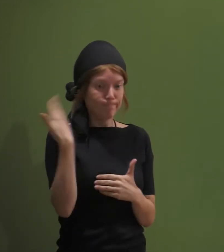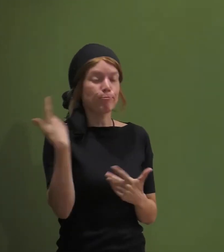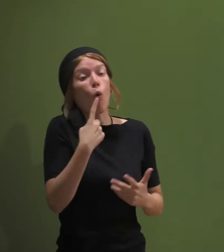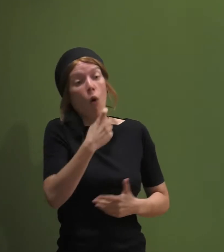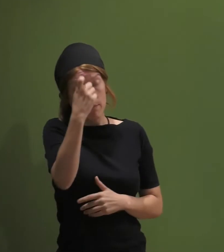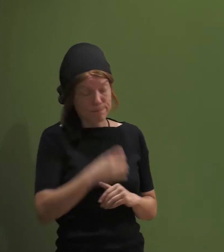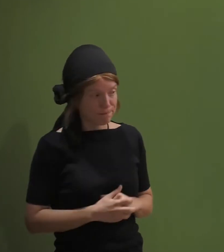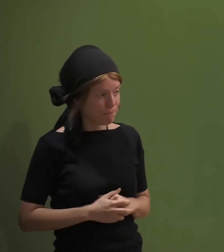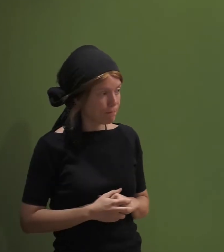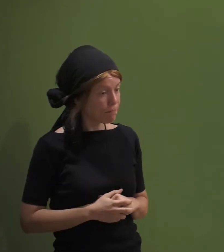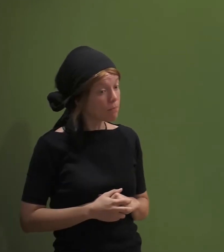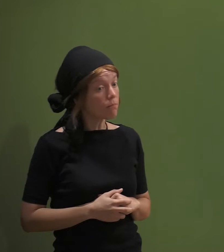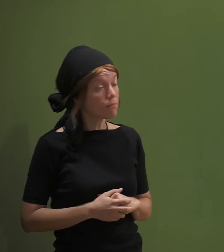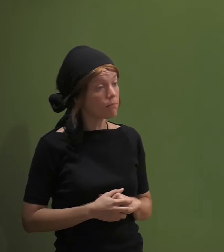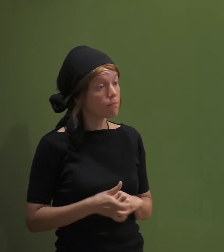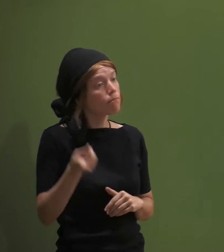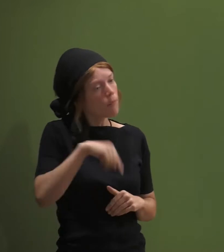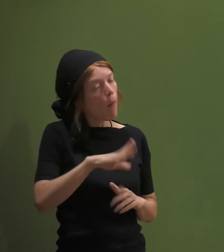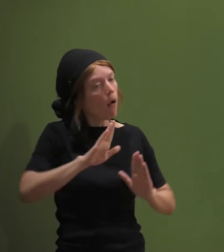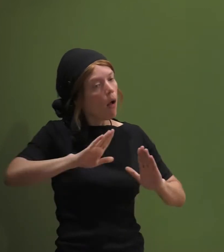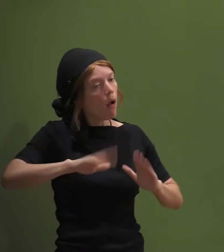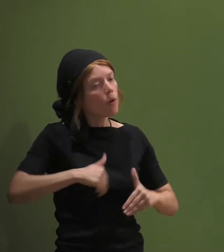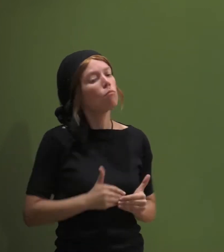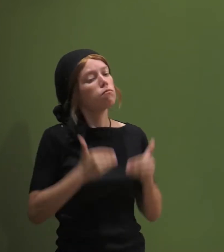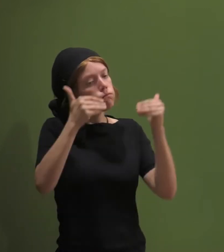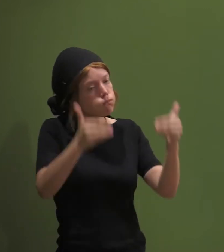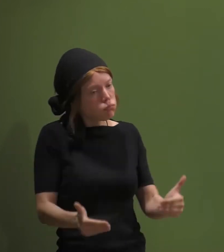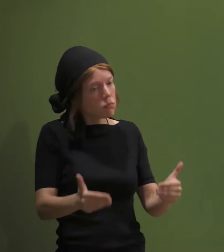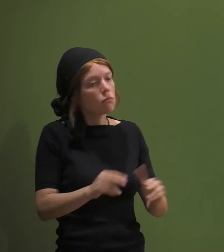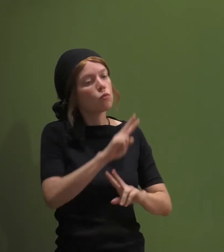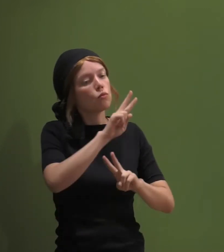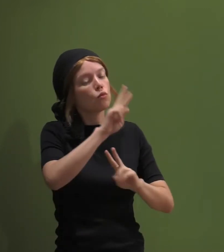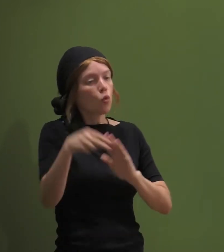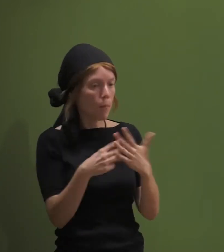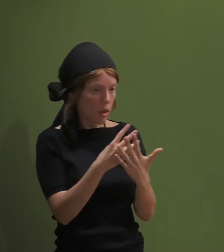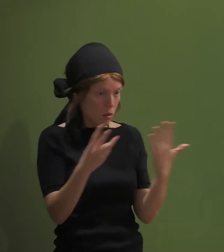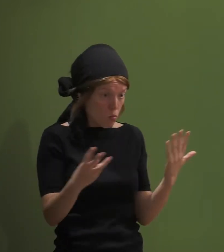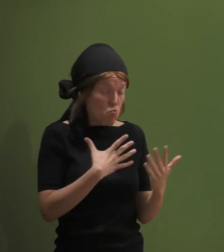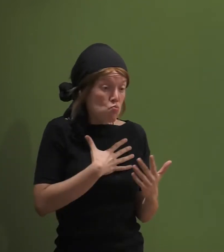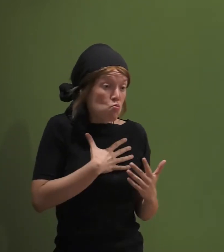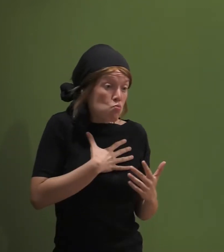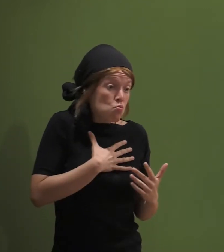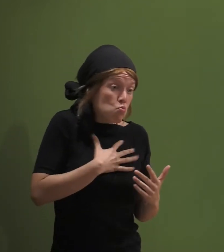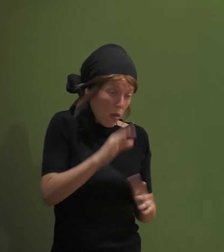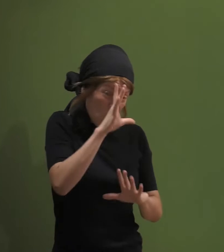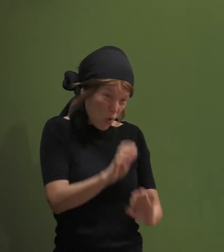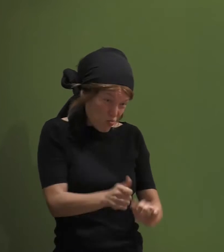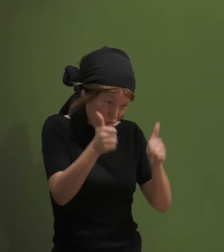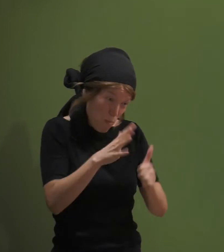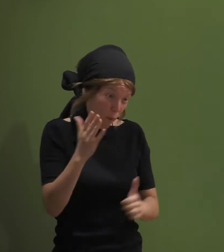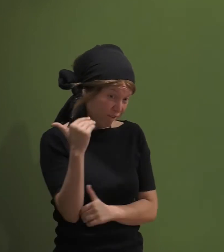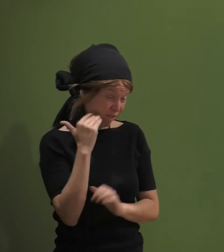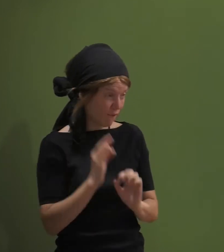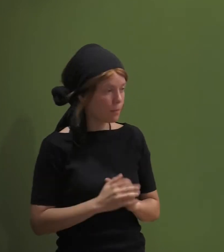sido deseable, y ello dada la inviabilidad económica de prorrogar los de 2018, que quizá hubiera sido lo más lógico dadas las